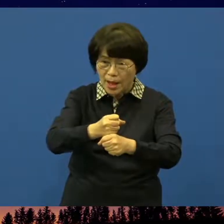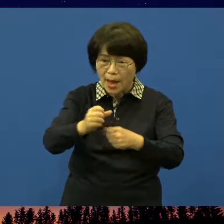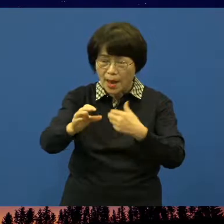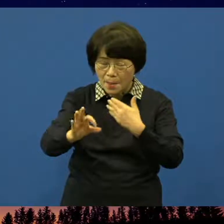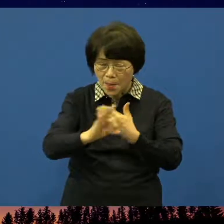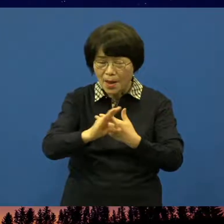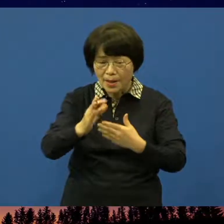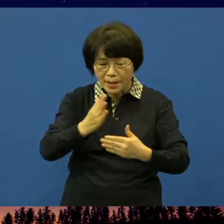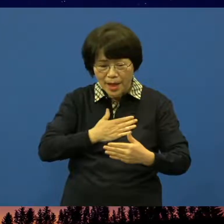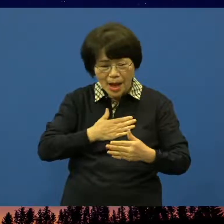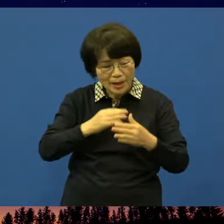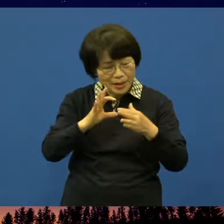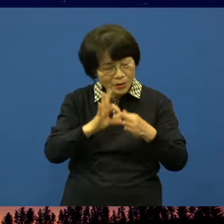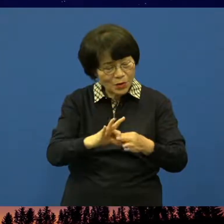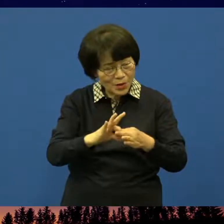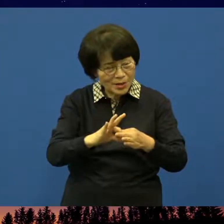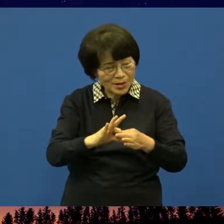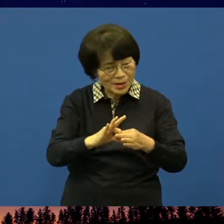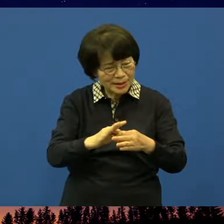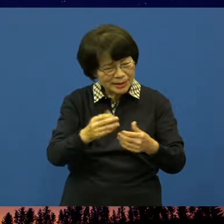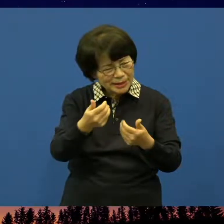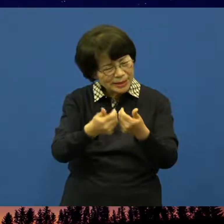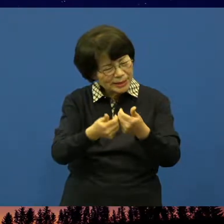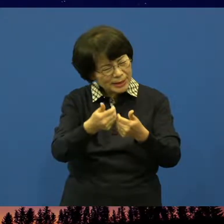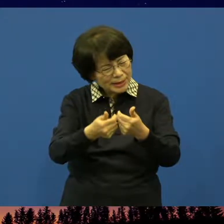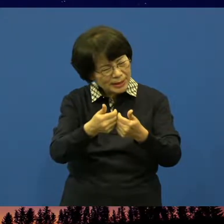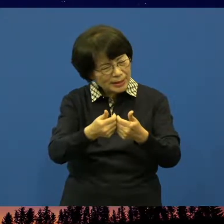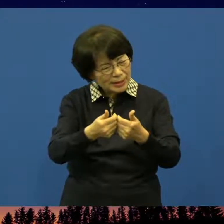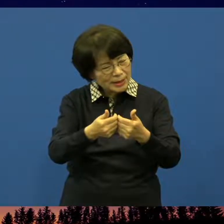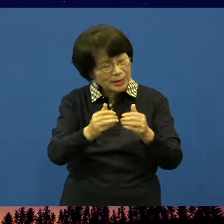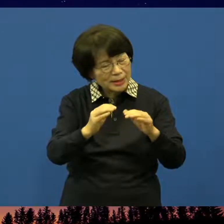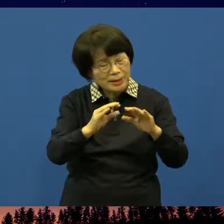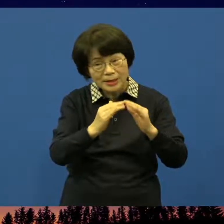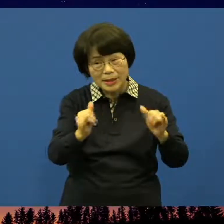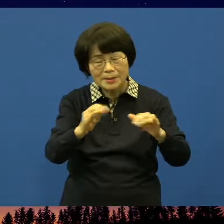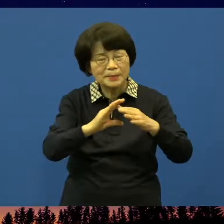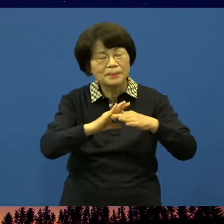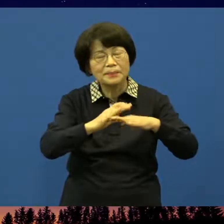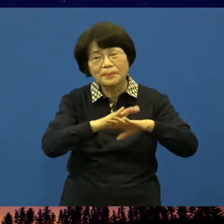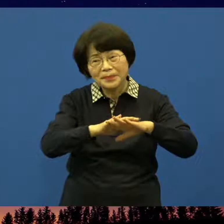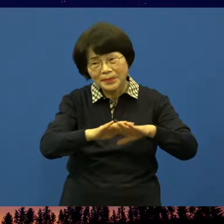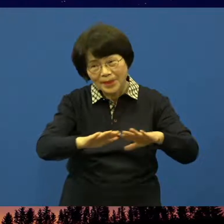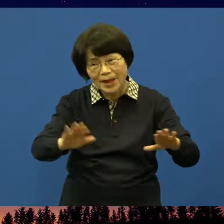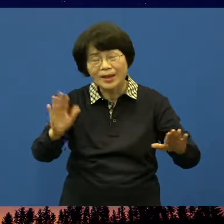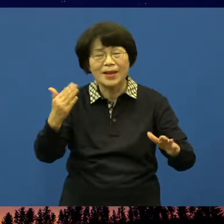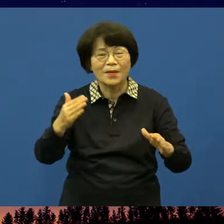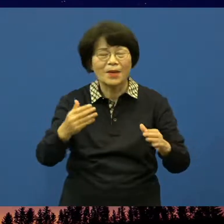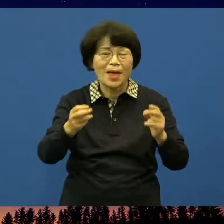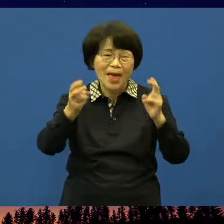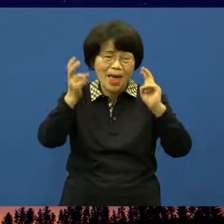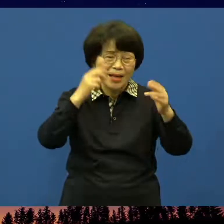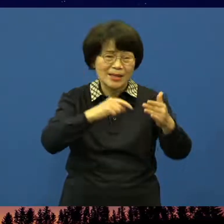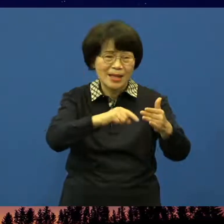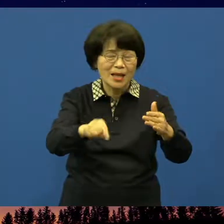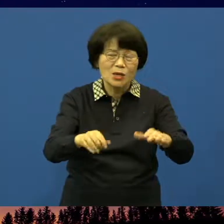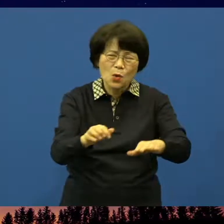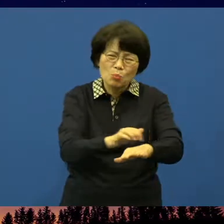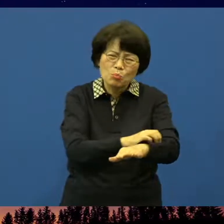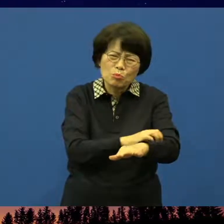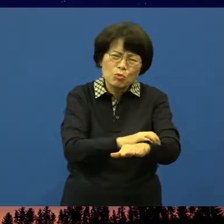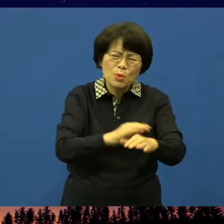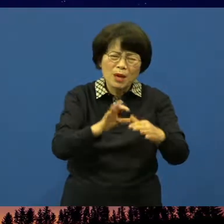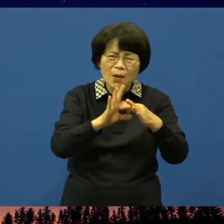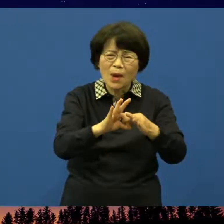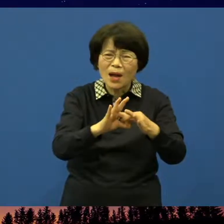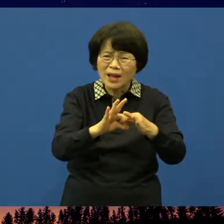관계가 전에는 껄끄러웠는데 풀리기 시작한단 말이죠. 직장에서나 교회에서 안에서 여러분 불편한 관계가 있으면 얼마나 힘들어요,